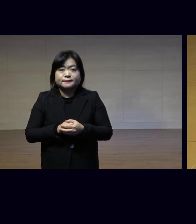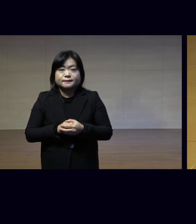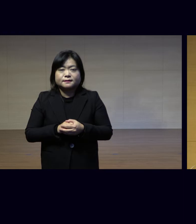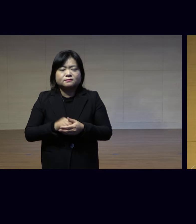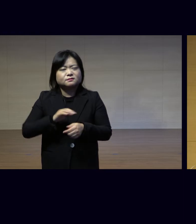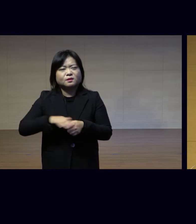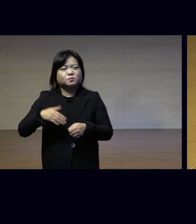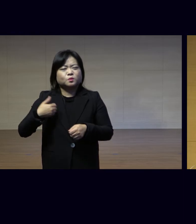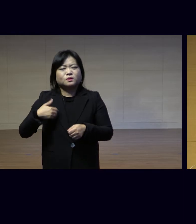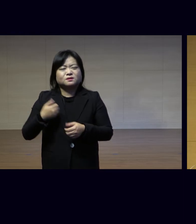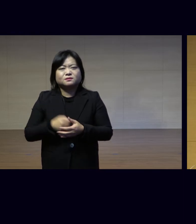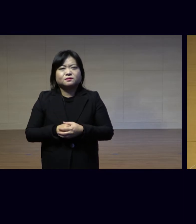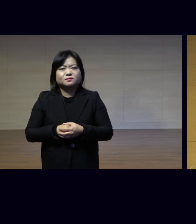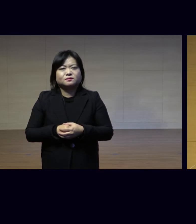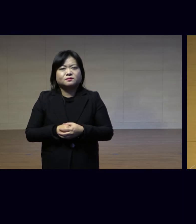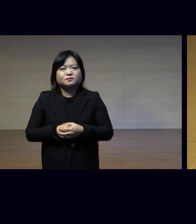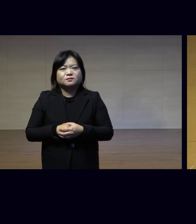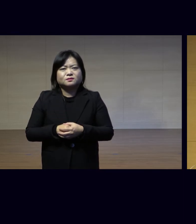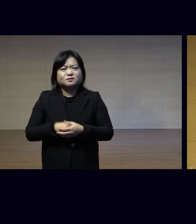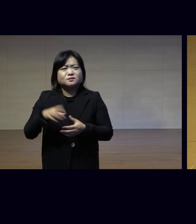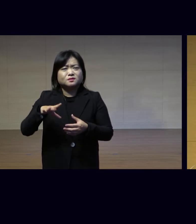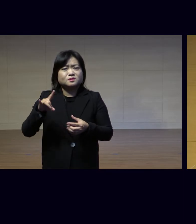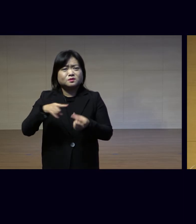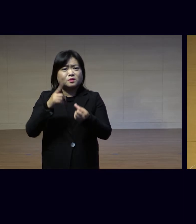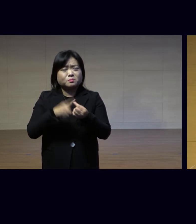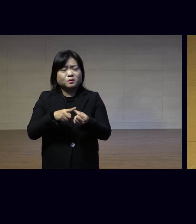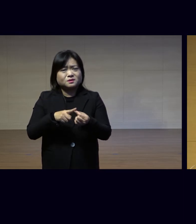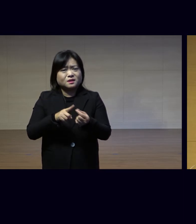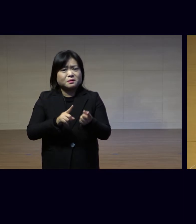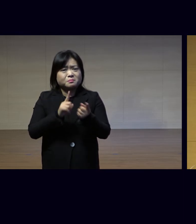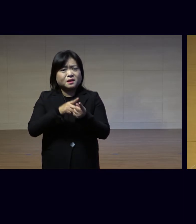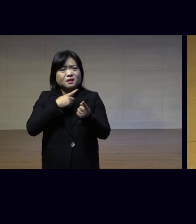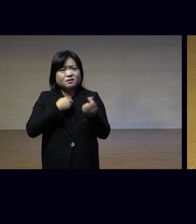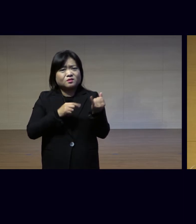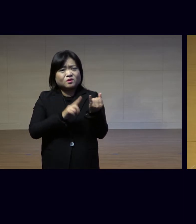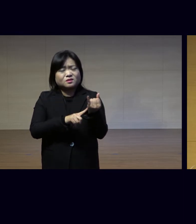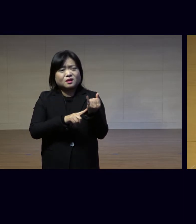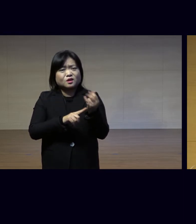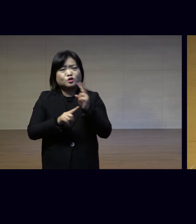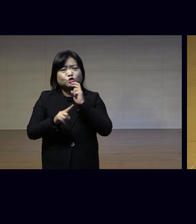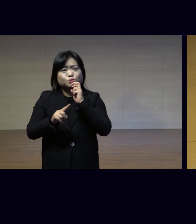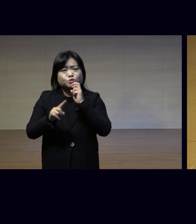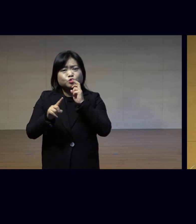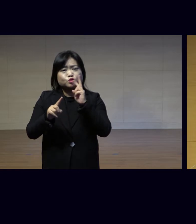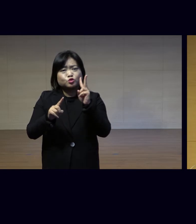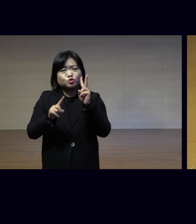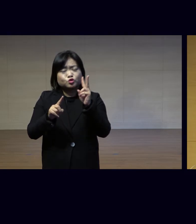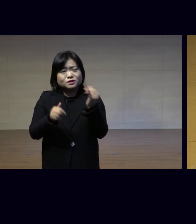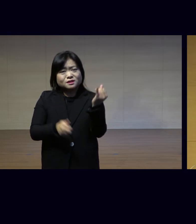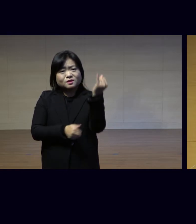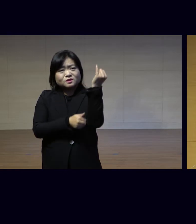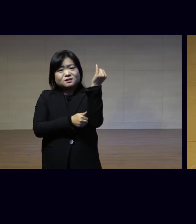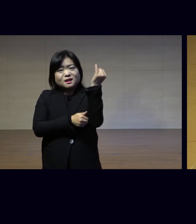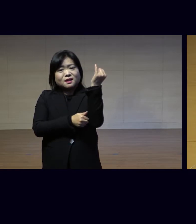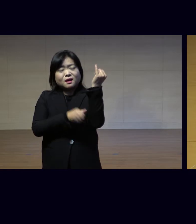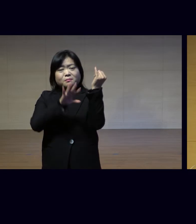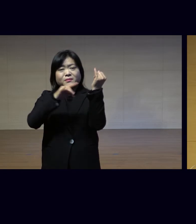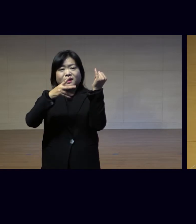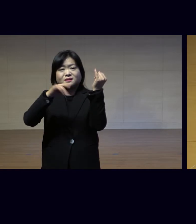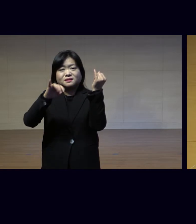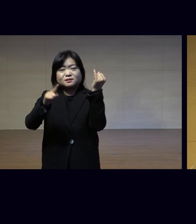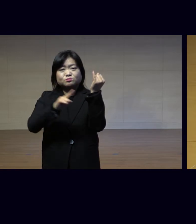넌 잘 모르겠어요. 첫 번째 여자가 22살의 연상 여자 베르니 부인님이라고